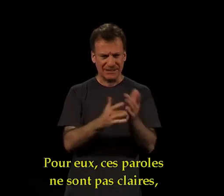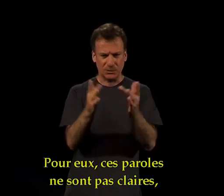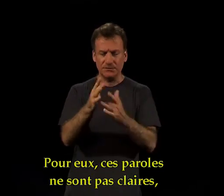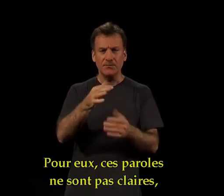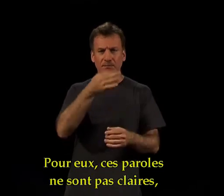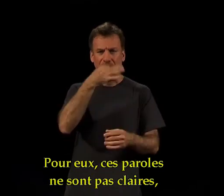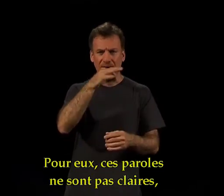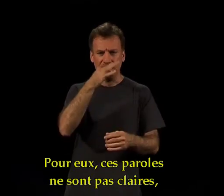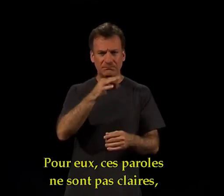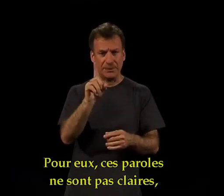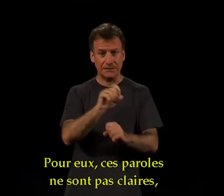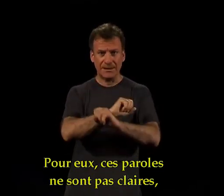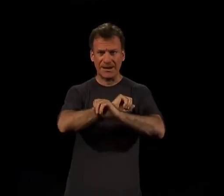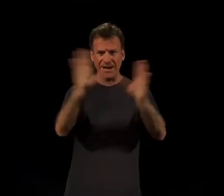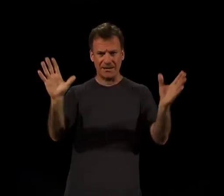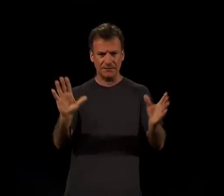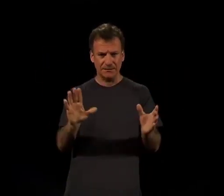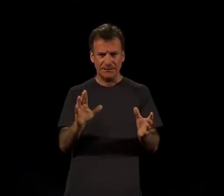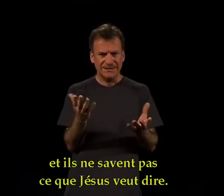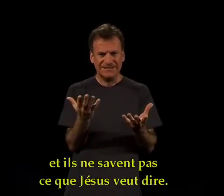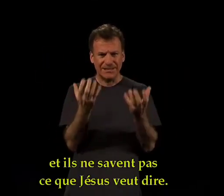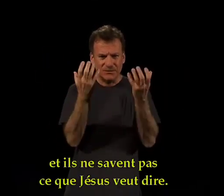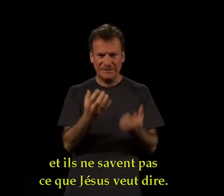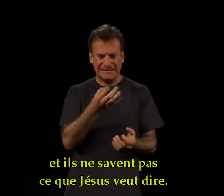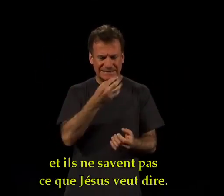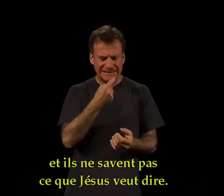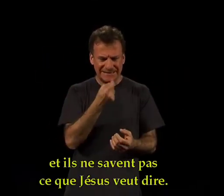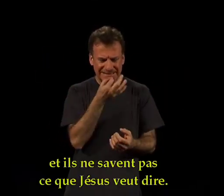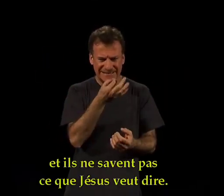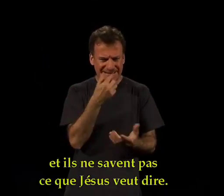ces paroles ne sont pas claires. Et ils ne savent pas ce que Jésus veut dire.